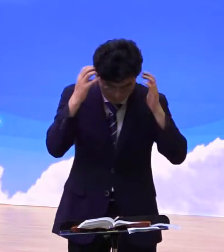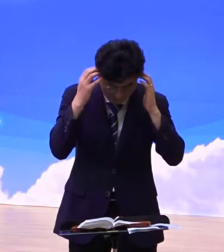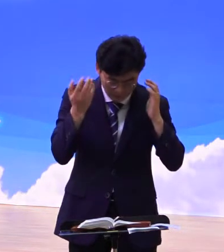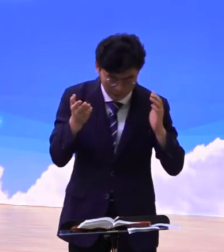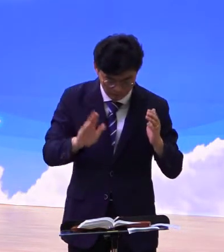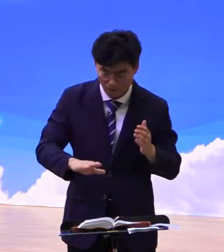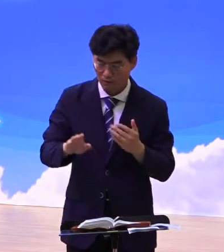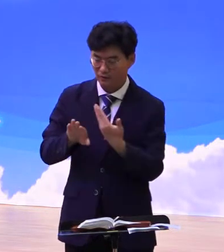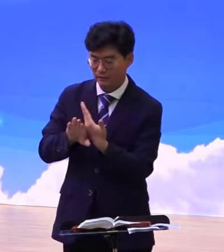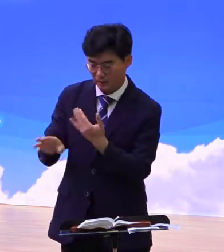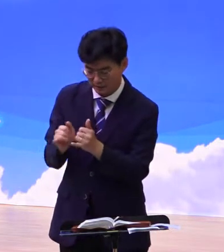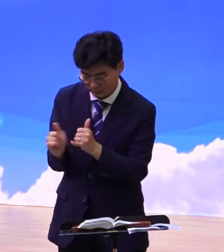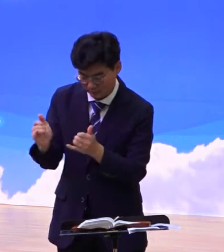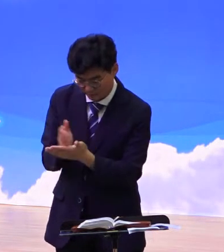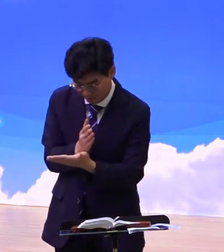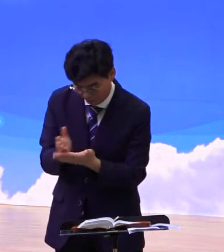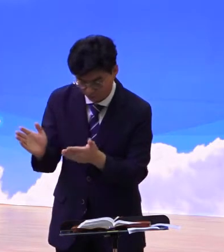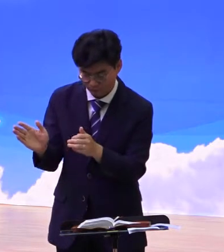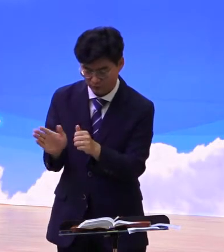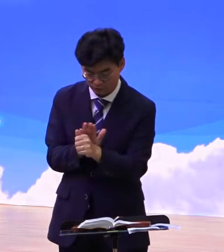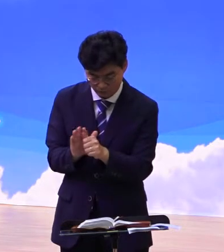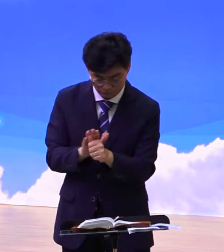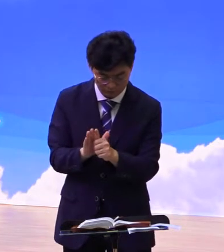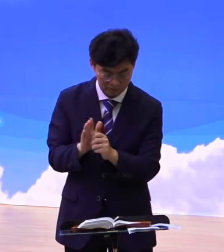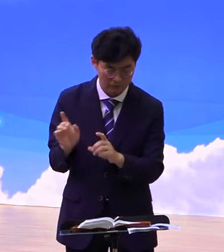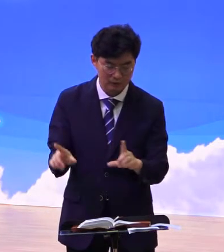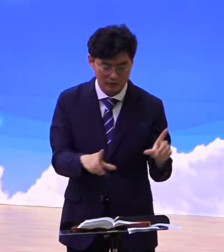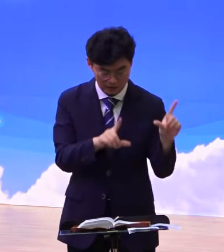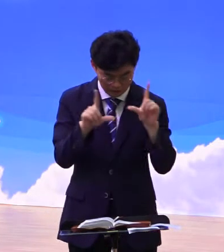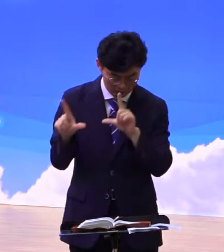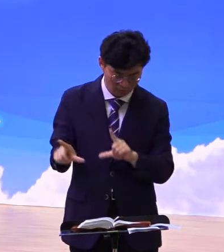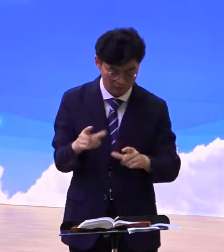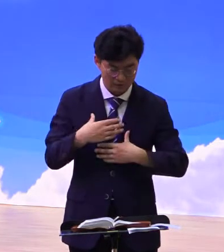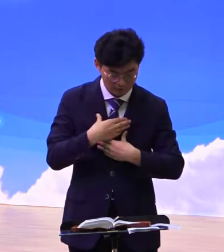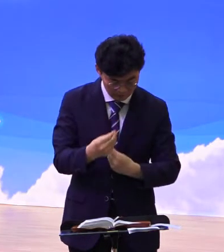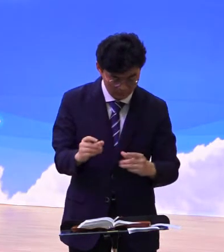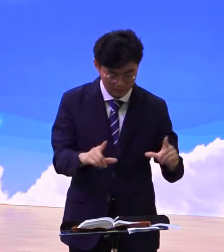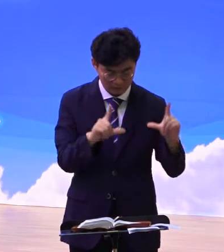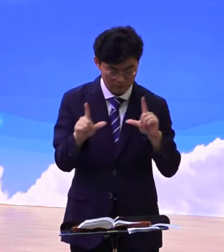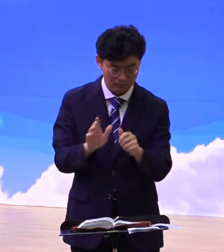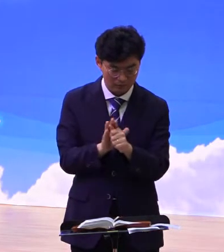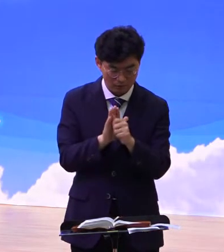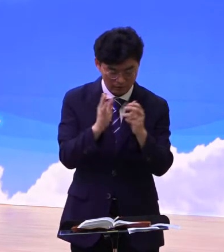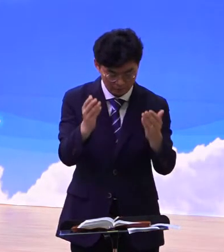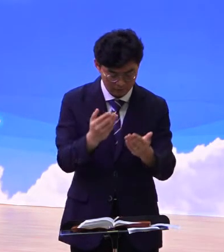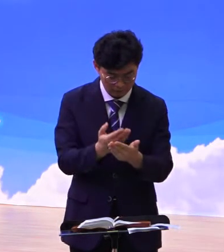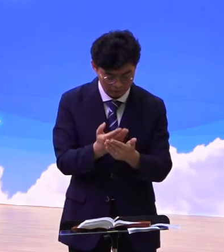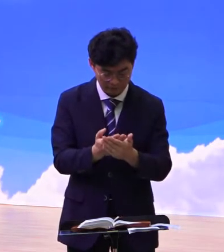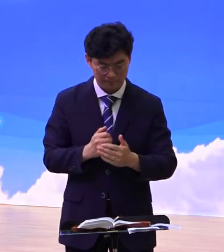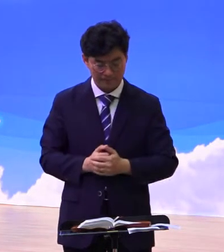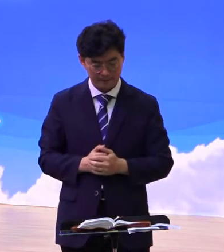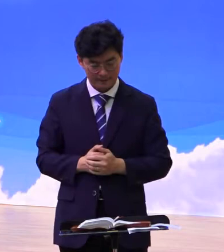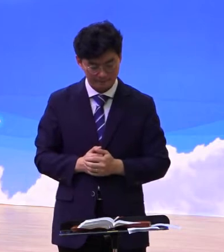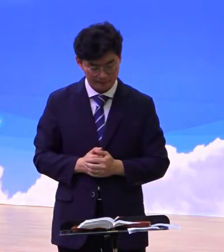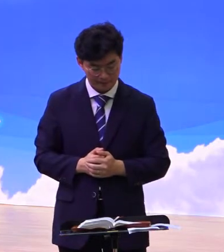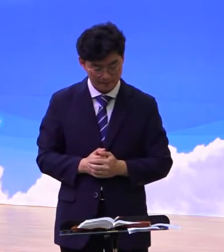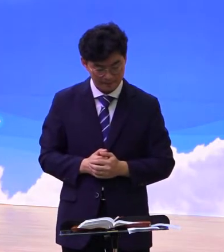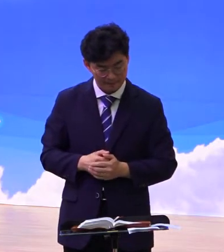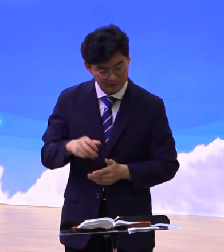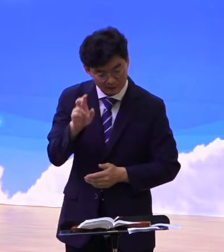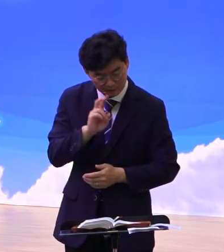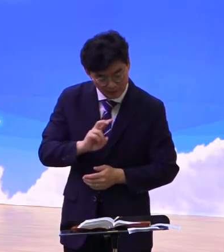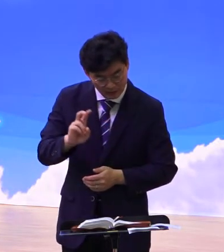있는 넉넉함을 세워 주시옵소서. 우리 성도님들 영양식을 전하기 위해서